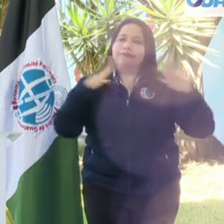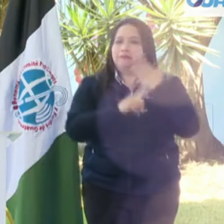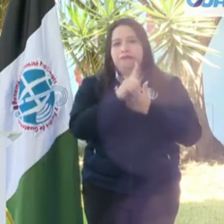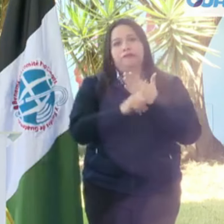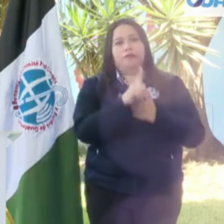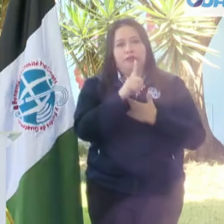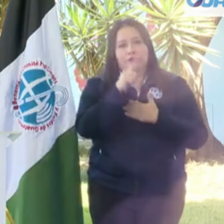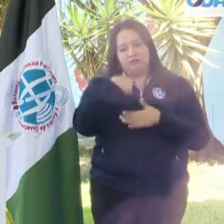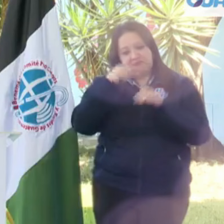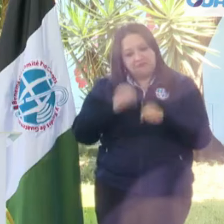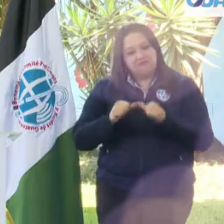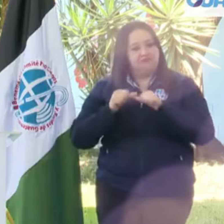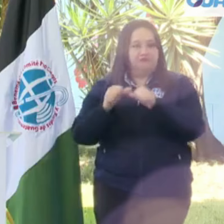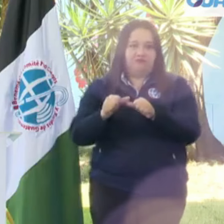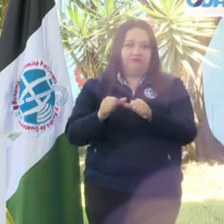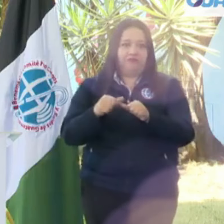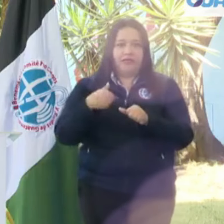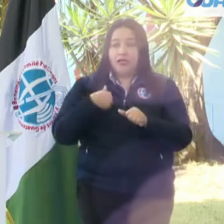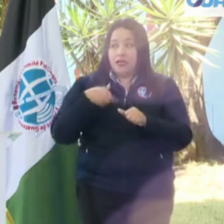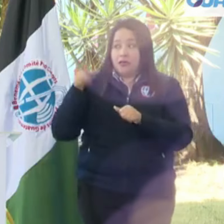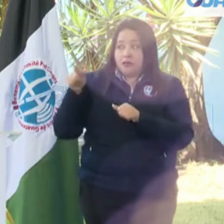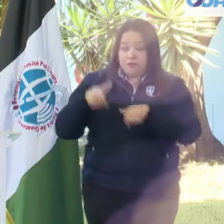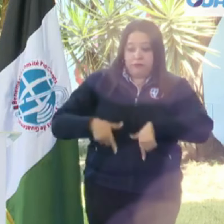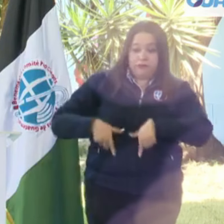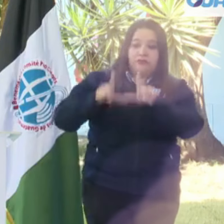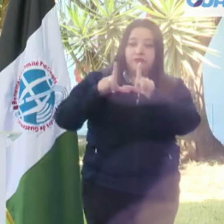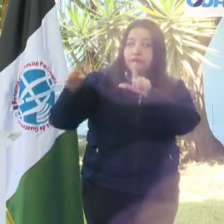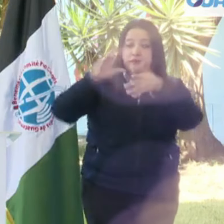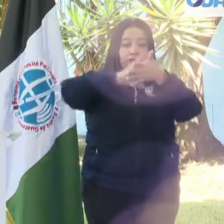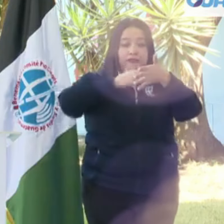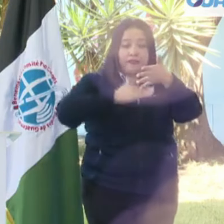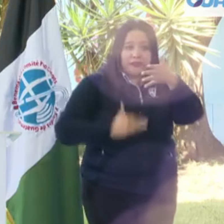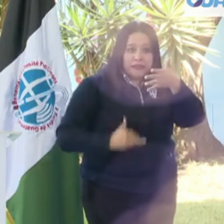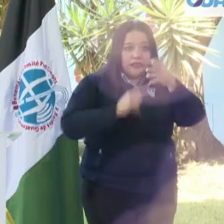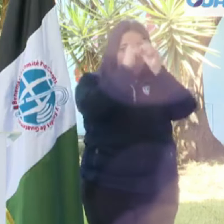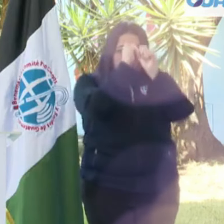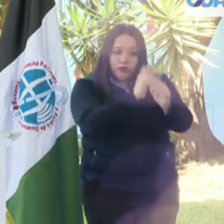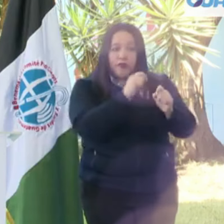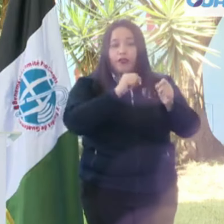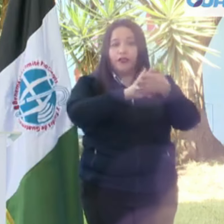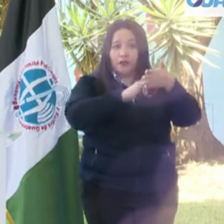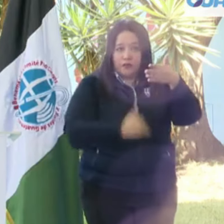delitos. El lanzamiento de este billete conmemorativo,